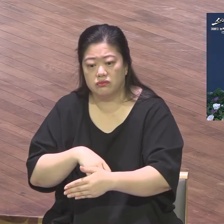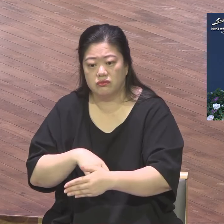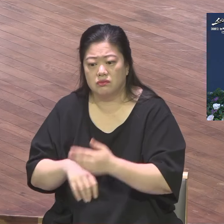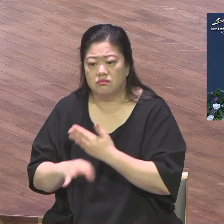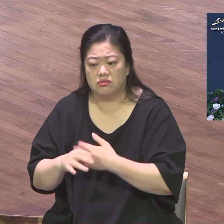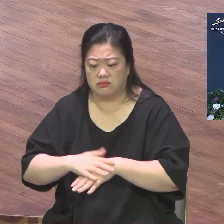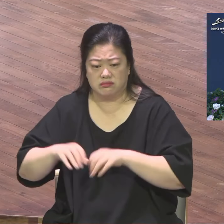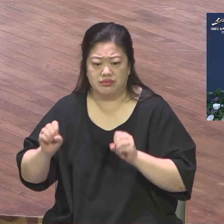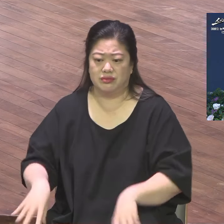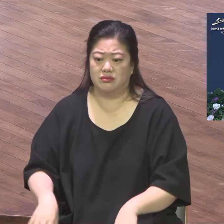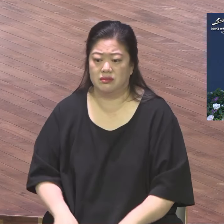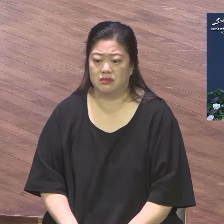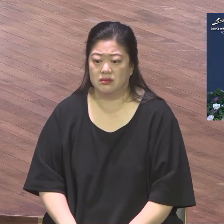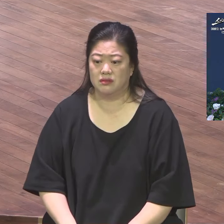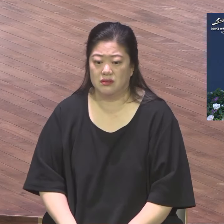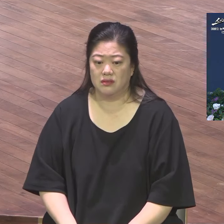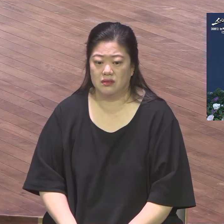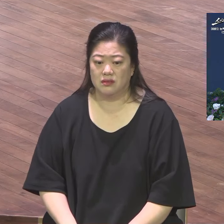포로,